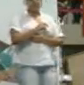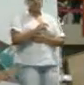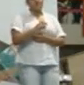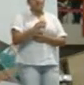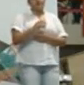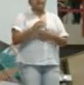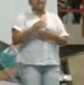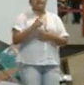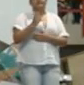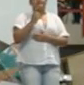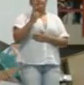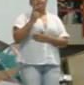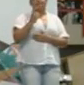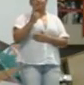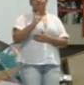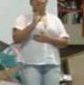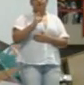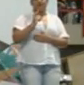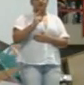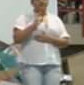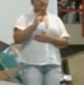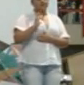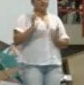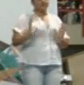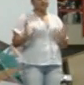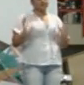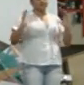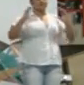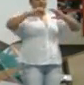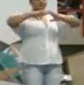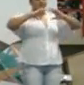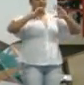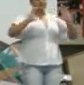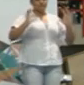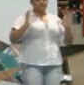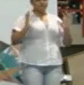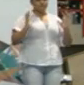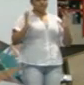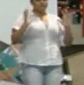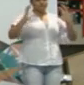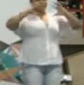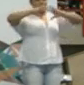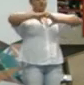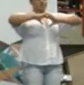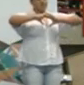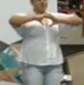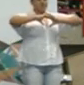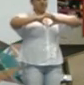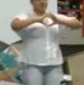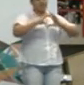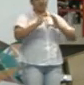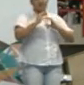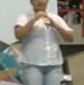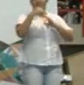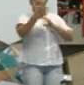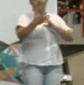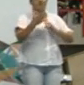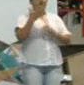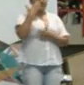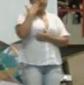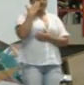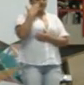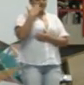até ter um envelope. O que é um envelope? É uma capa lipídica por fora da capa proteica. Está